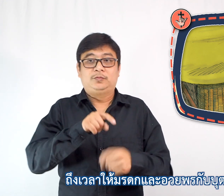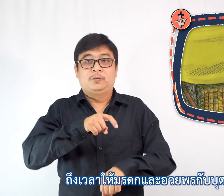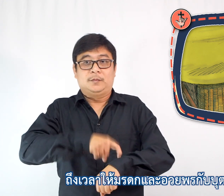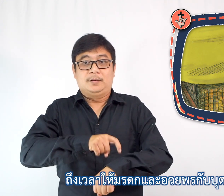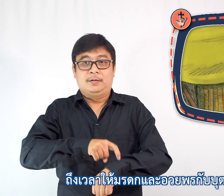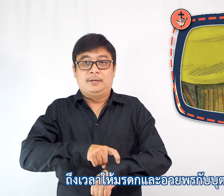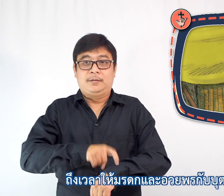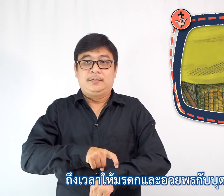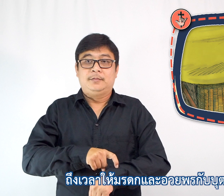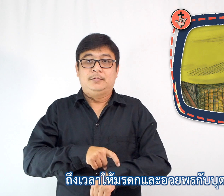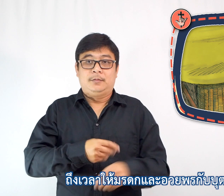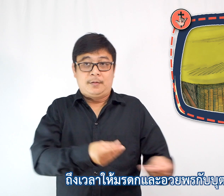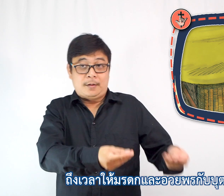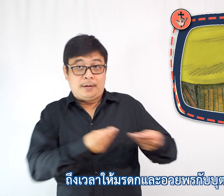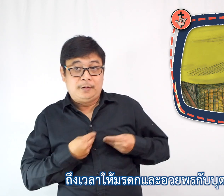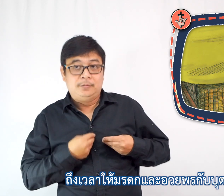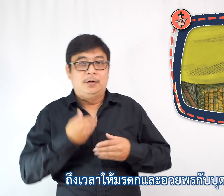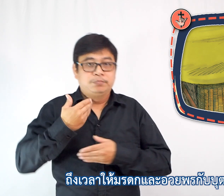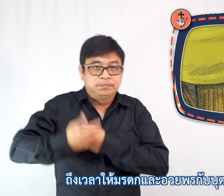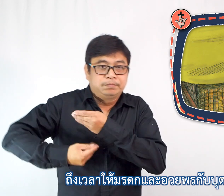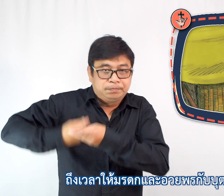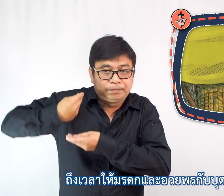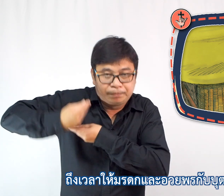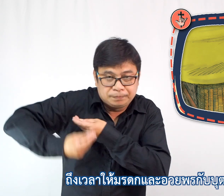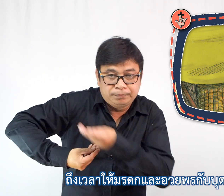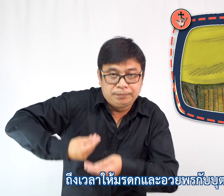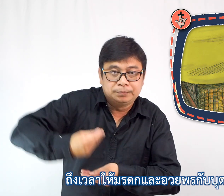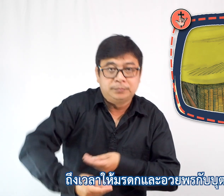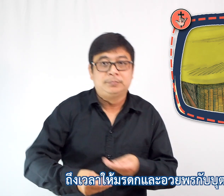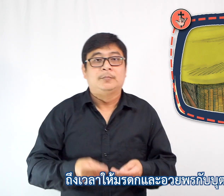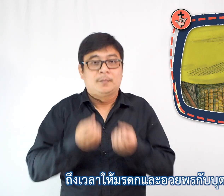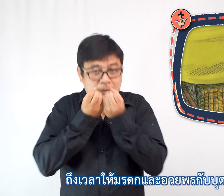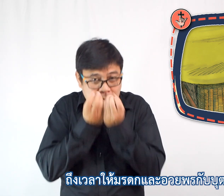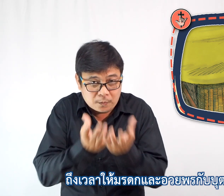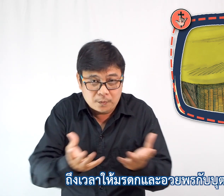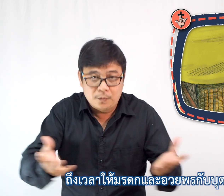ถึงเวลาให้มรดกและอวยพรกับบุตรหัวปีแล้ว